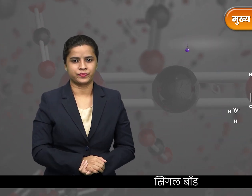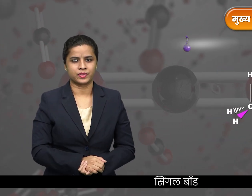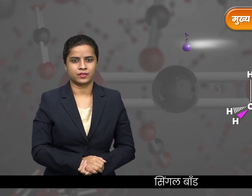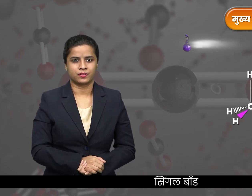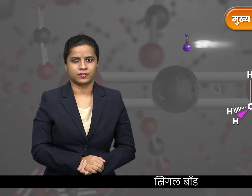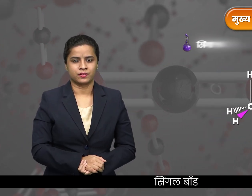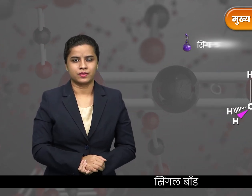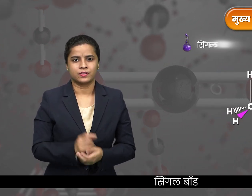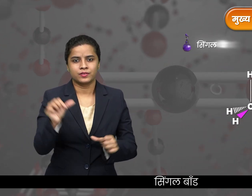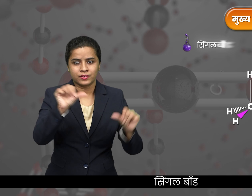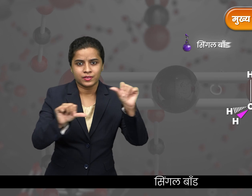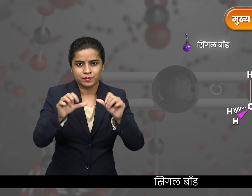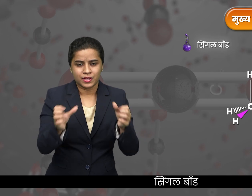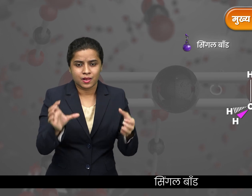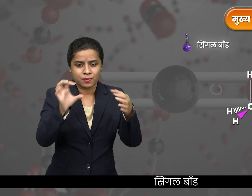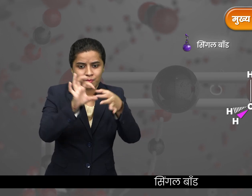सिंगल बॉन्ड,